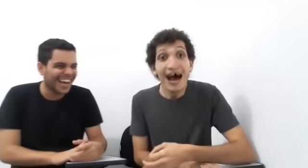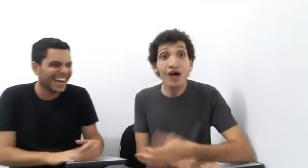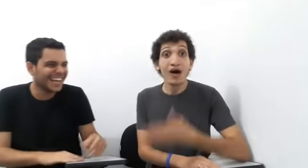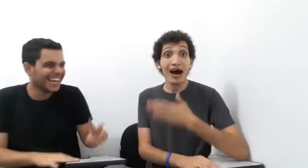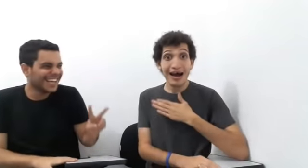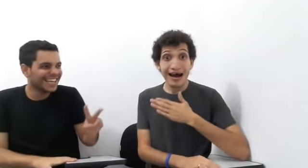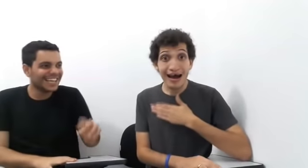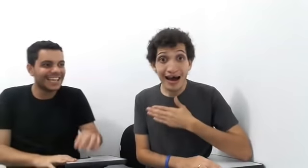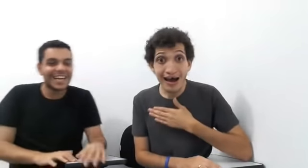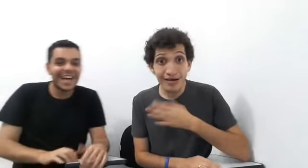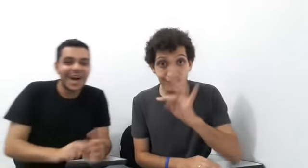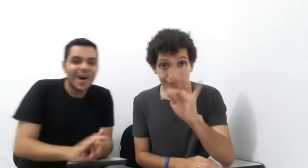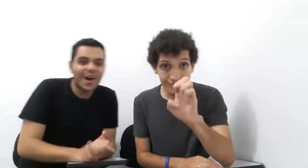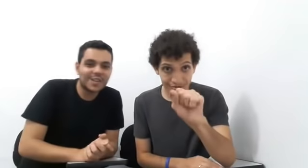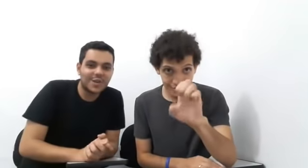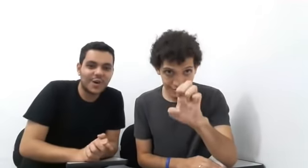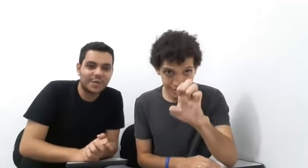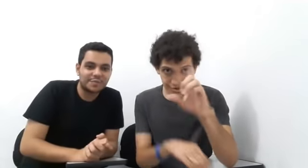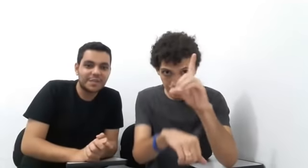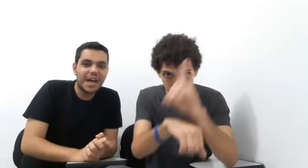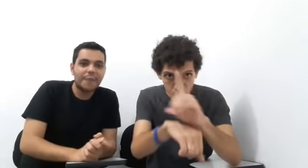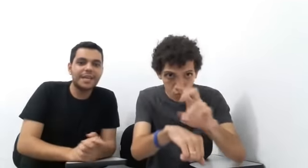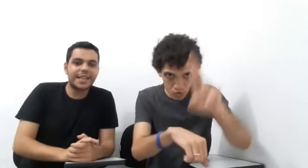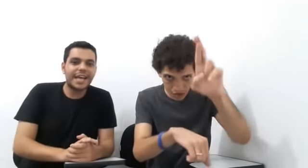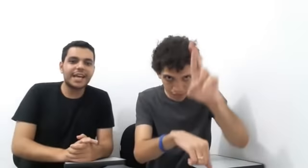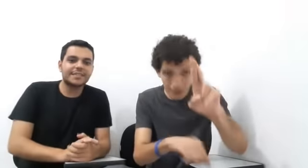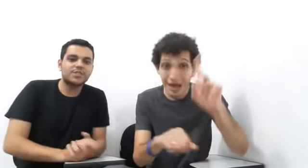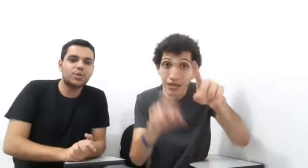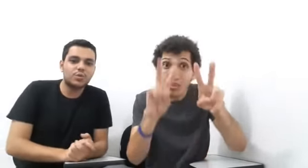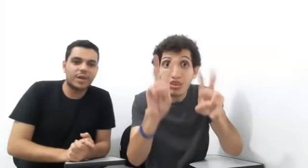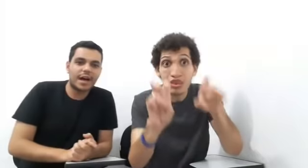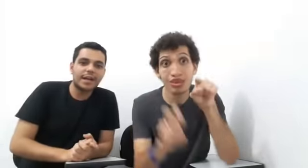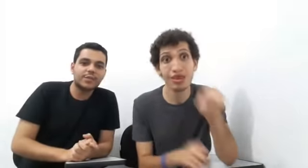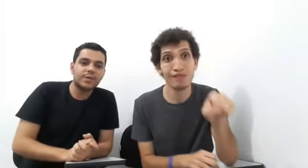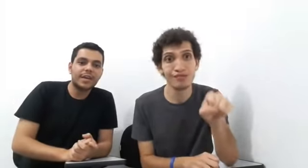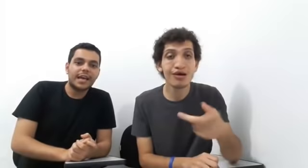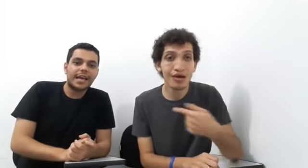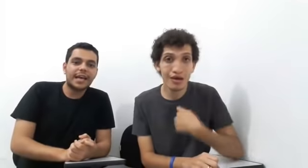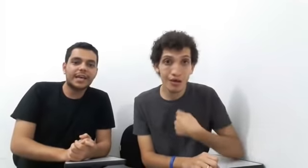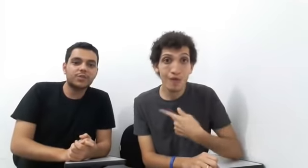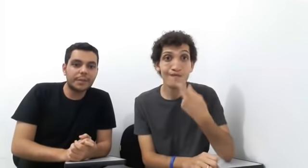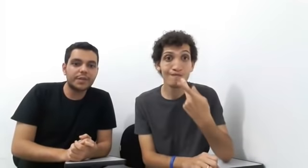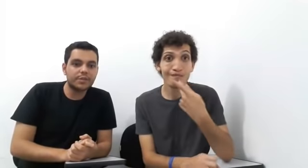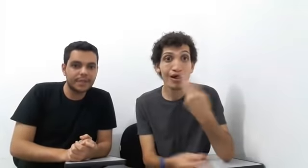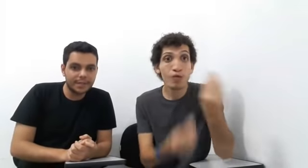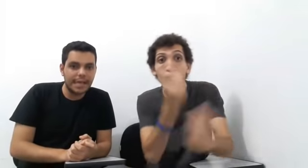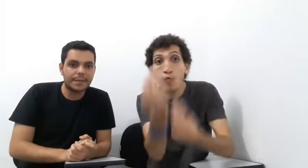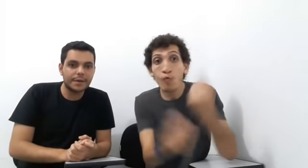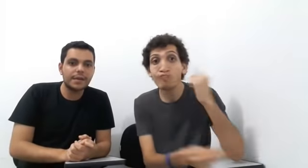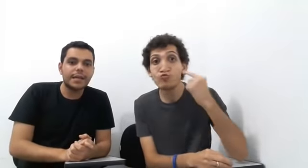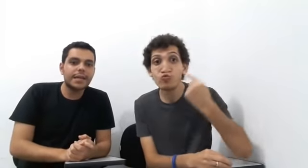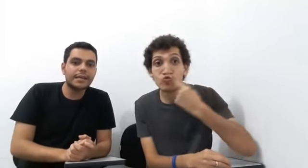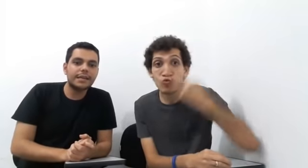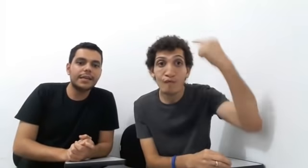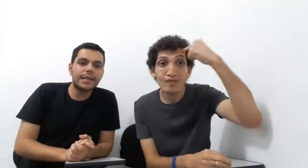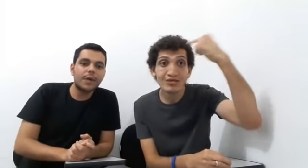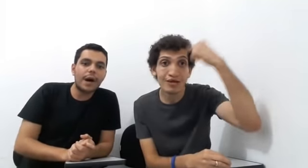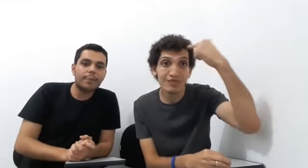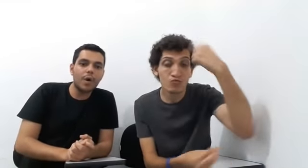Não. Olha só, a minha tese de doutorado é justamente sobre esse tema, em que eu